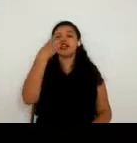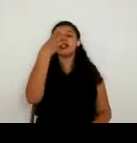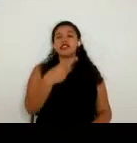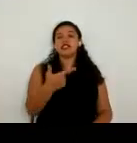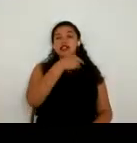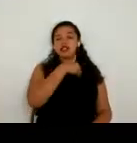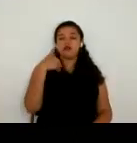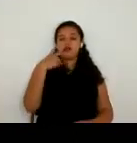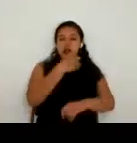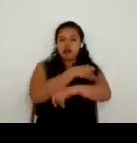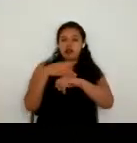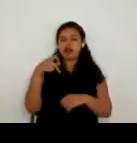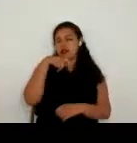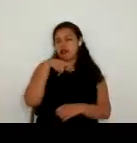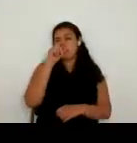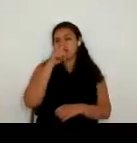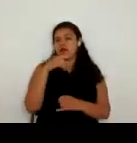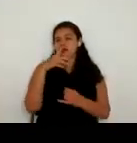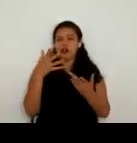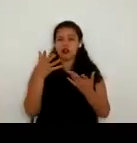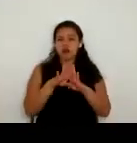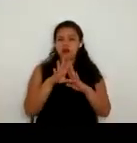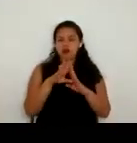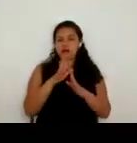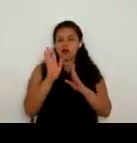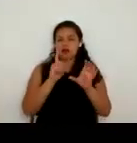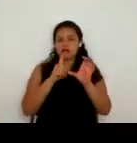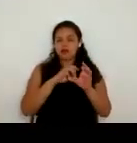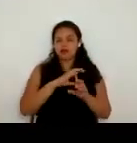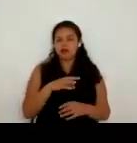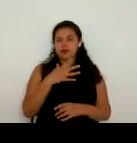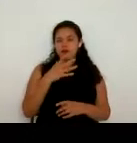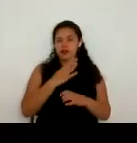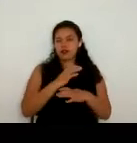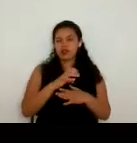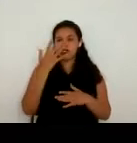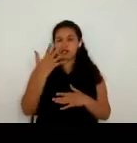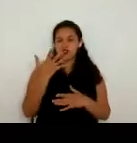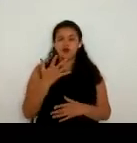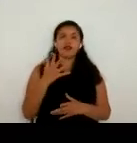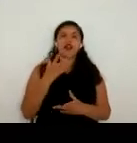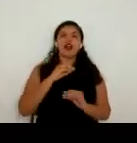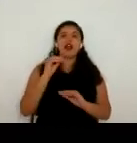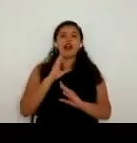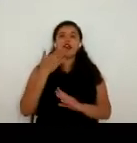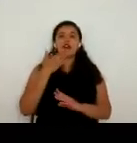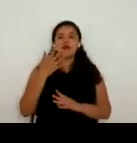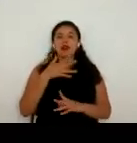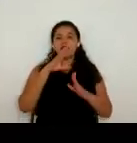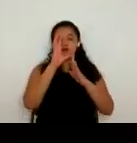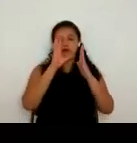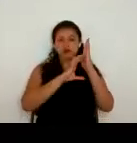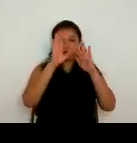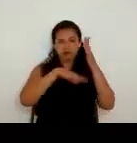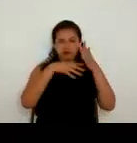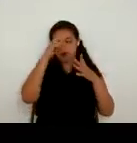los puntos que le corresponden que serían 5 queda claro cómo se estructura esta tabla del ingreso familiar